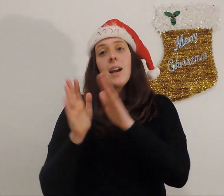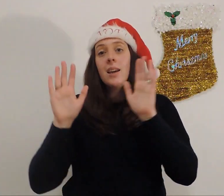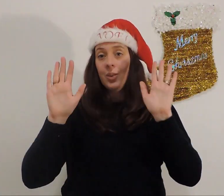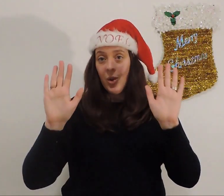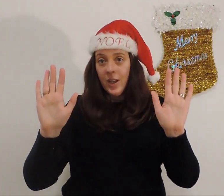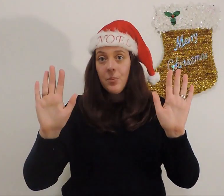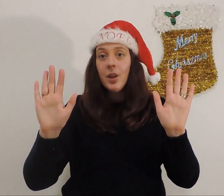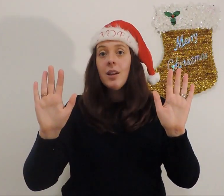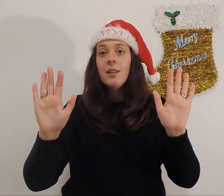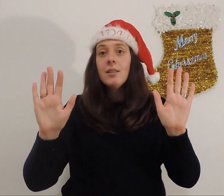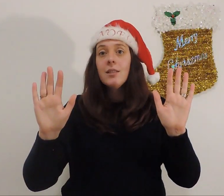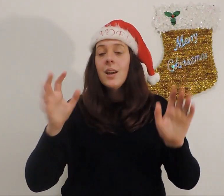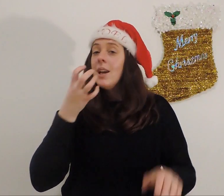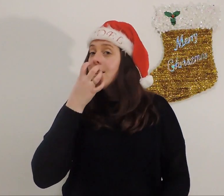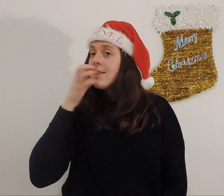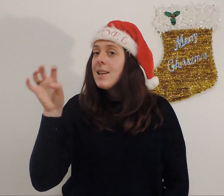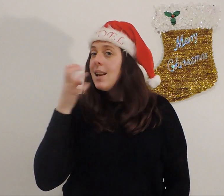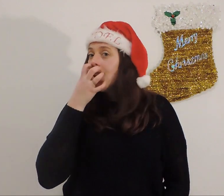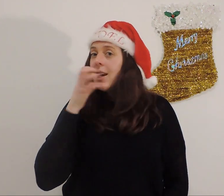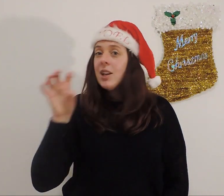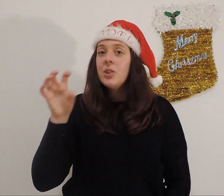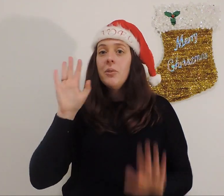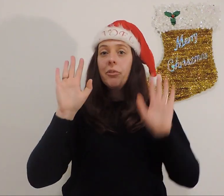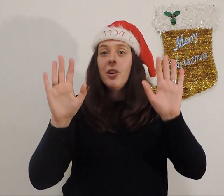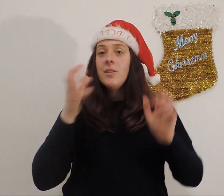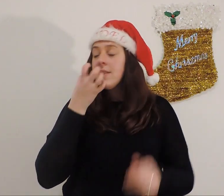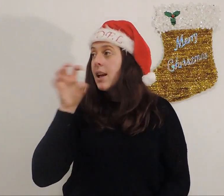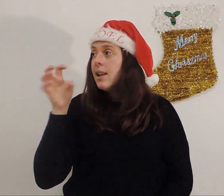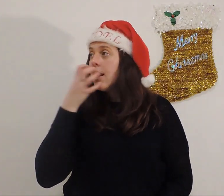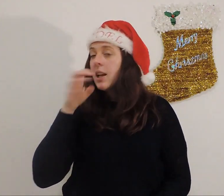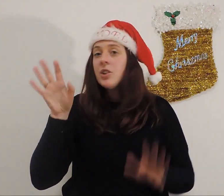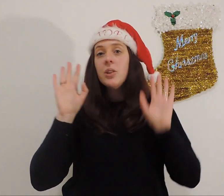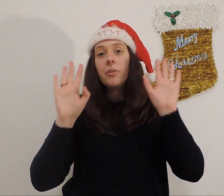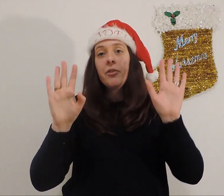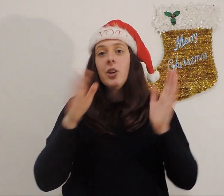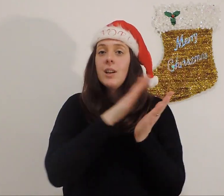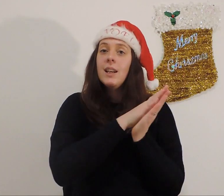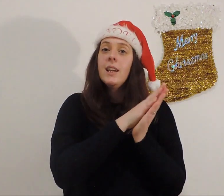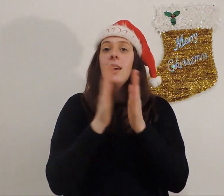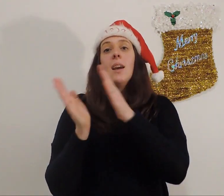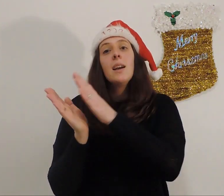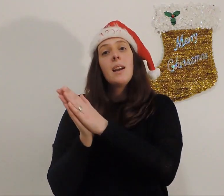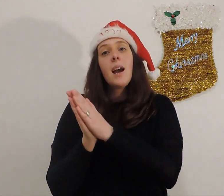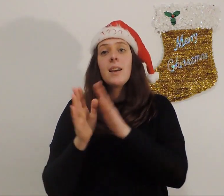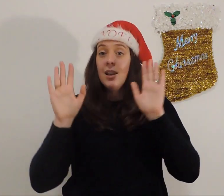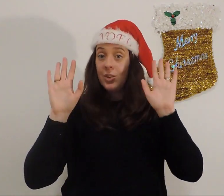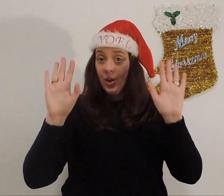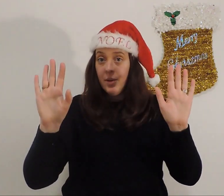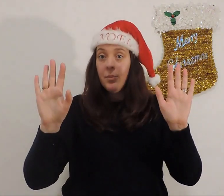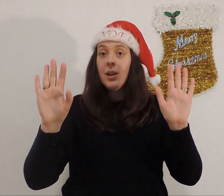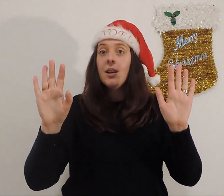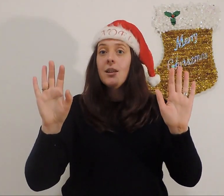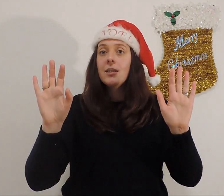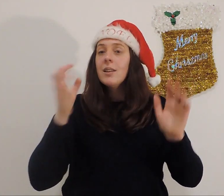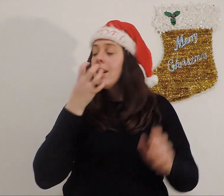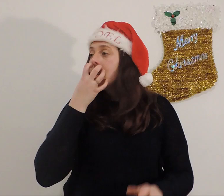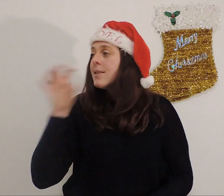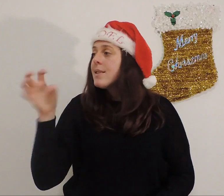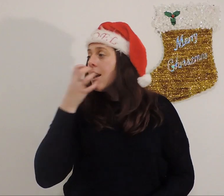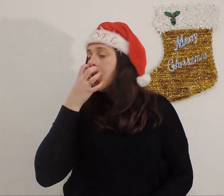clac, dans les mains. Ça les réchauffe, ça les réchauffe, clic, clac, dans les mains. Ça